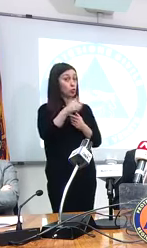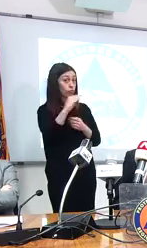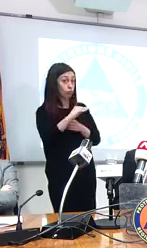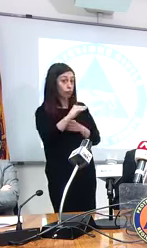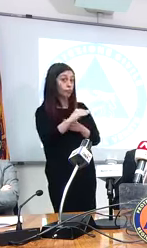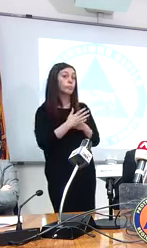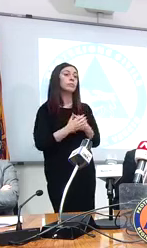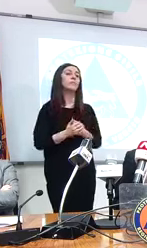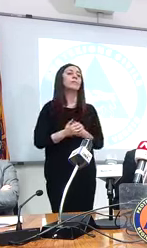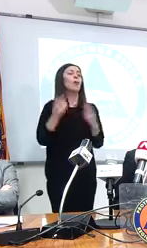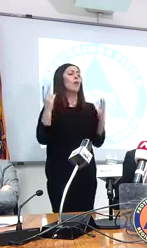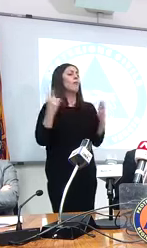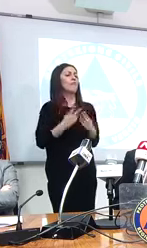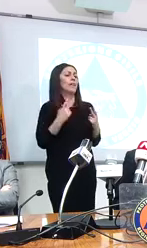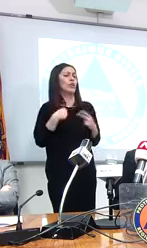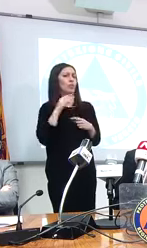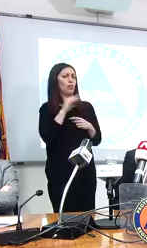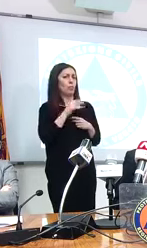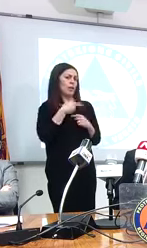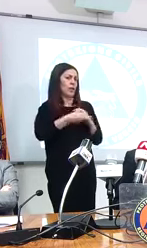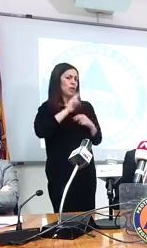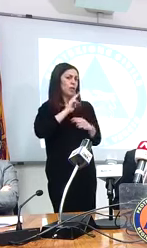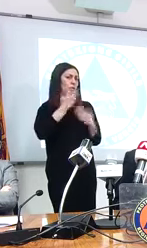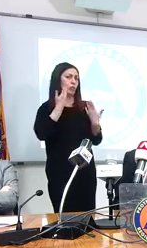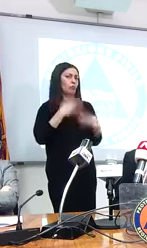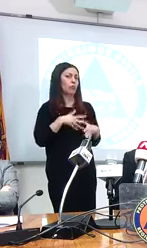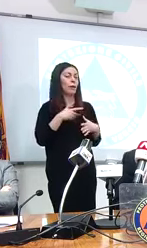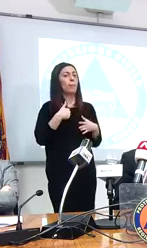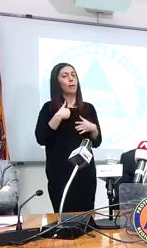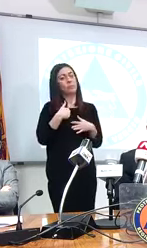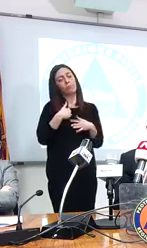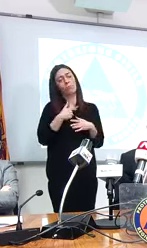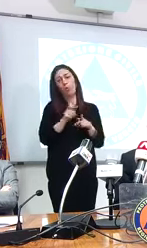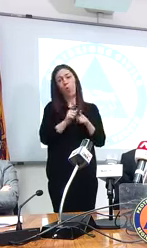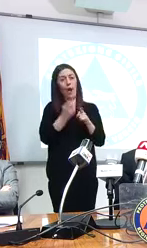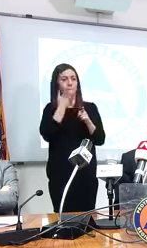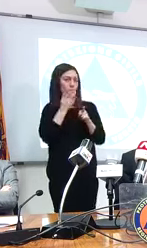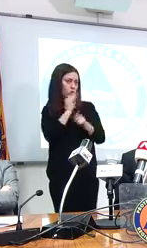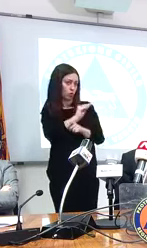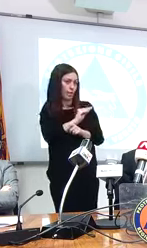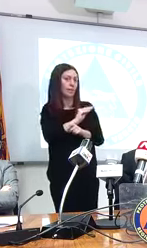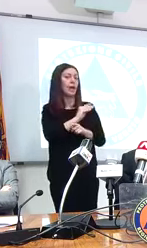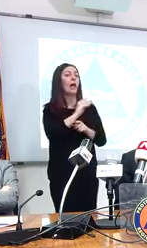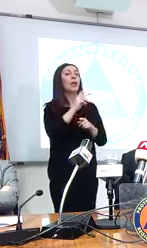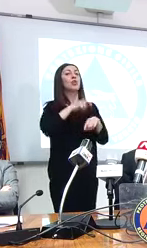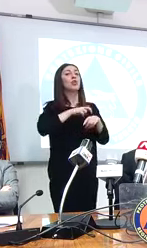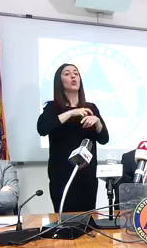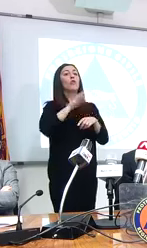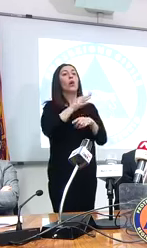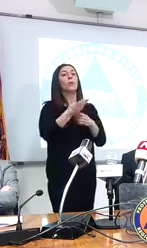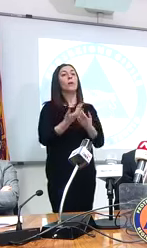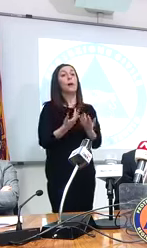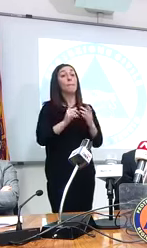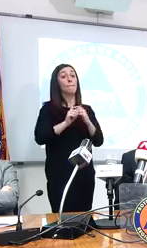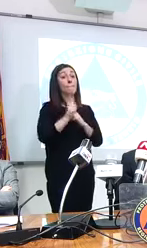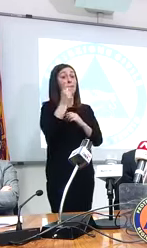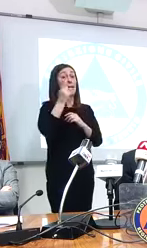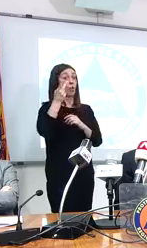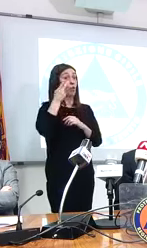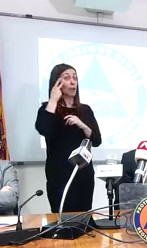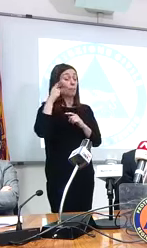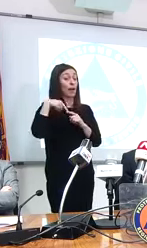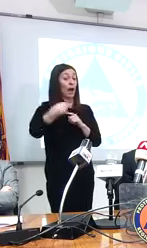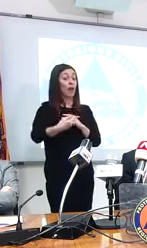cui avete già risposto. In ogni caso volevo chiederle questo, dottor Flora. Cioè, il fatto di aver dal 1 febbraio riaprire le attività